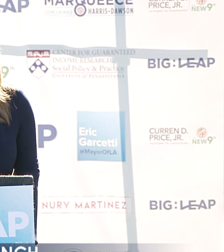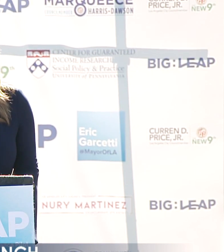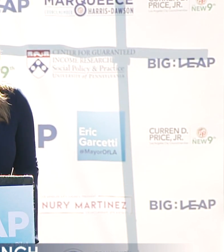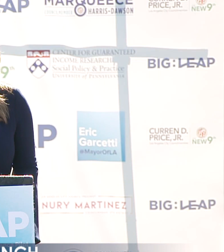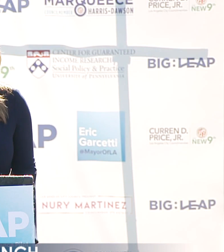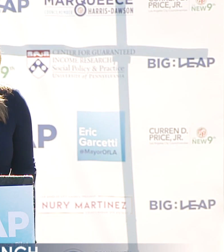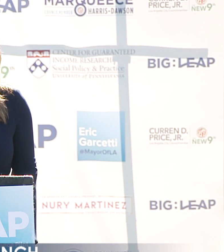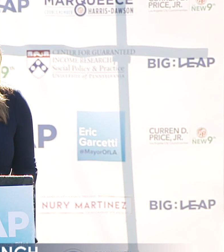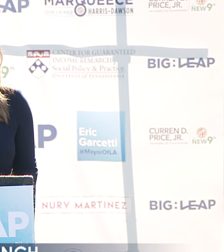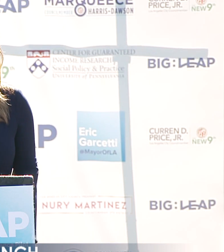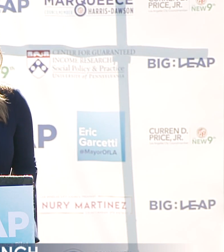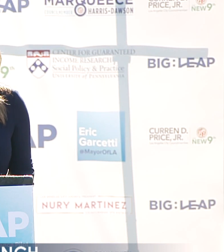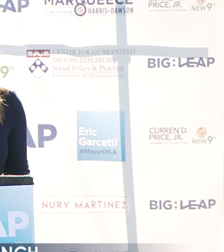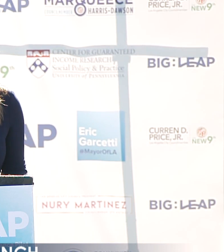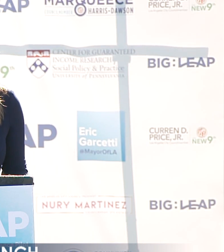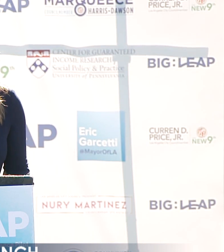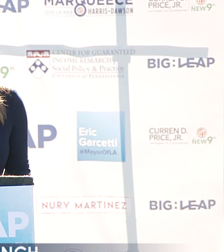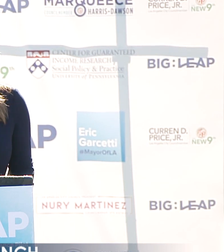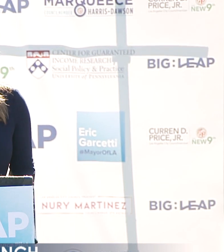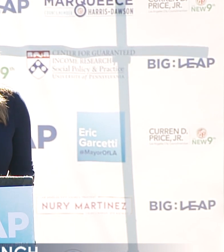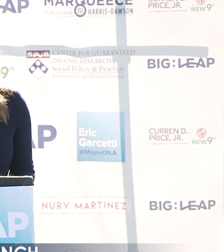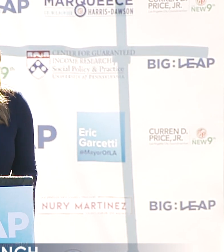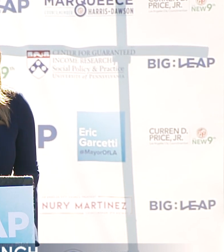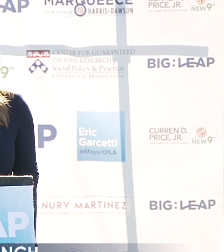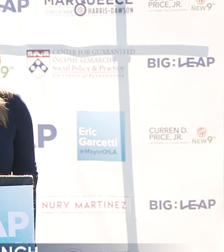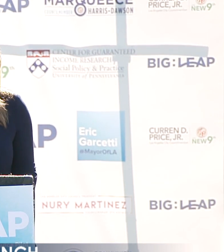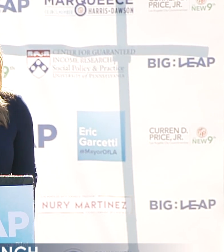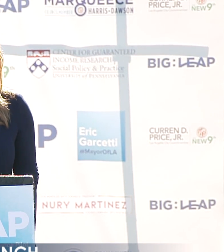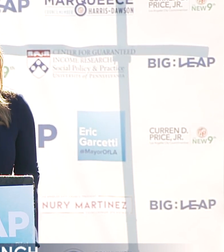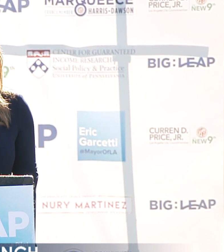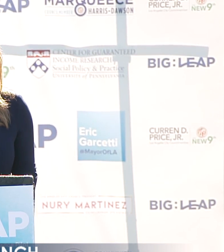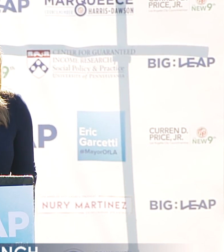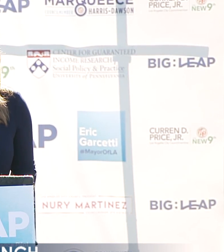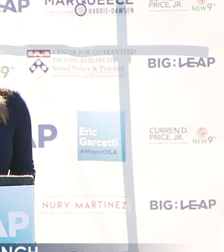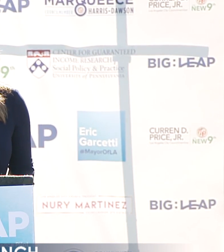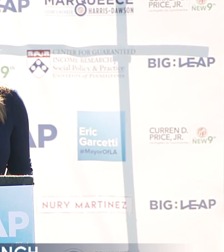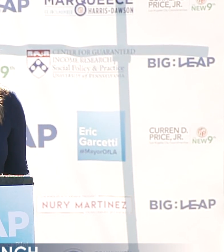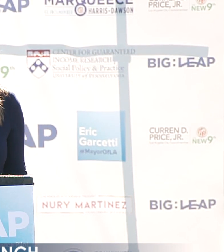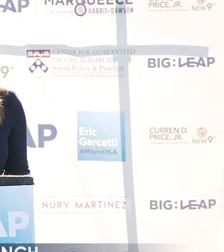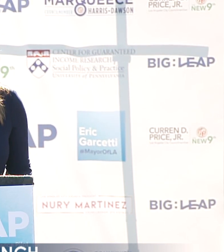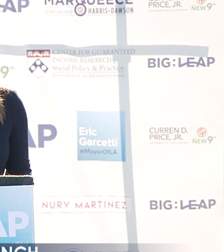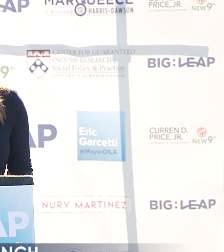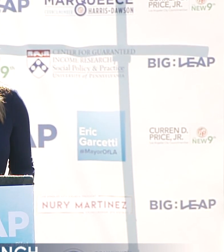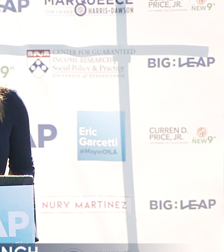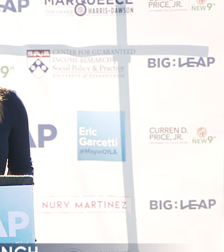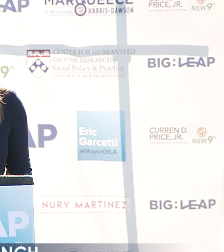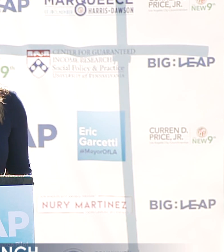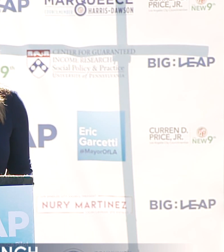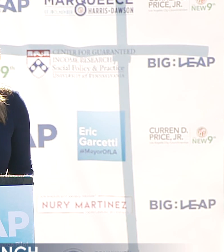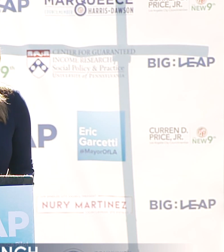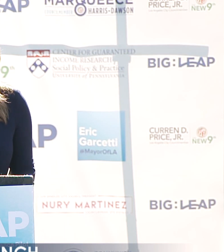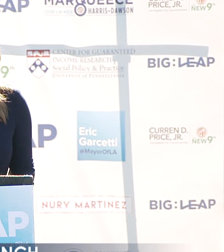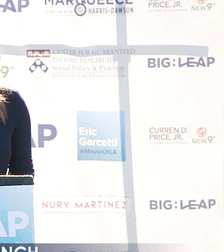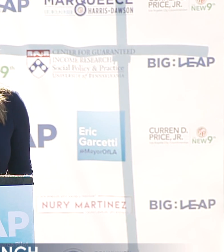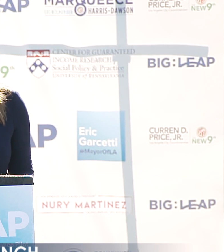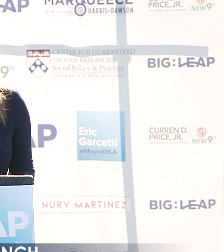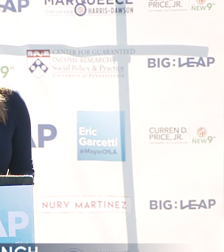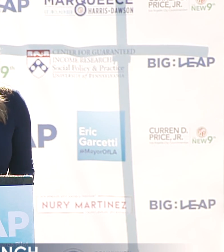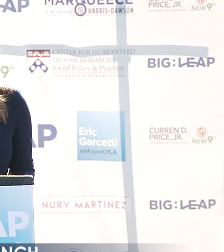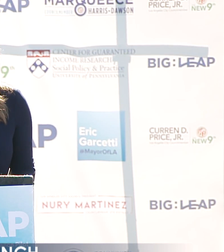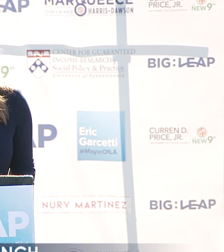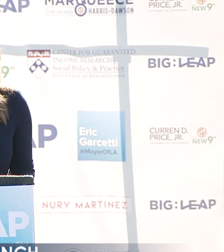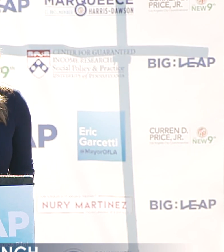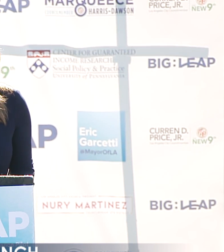la pobreza generacional. Este programa tiene el potencial de cambiar significativamente las vidas de